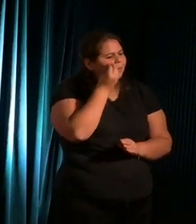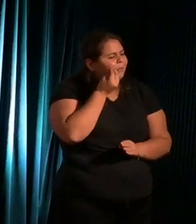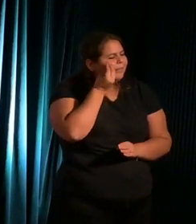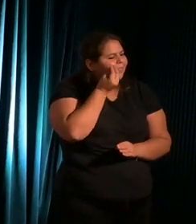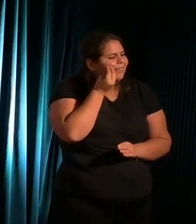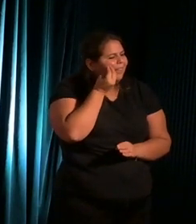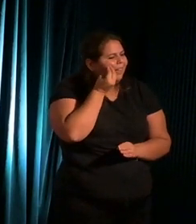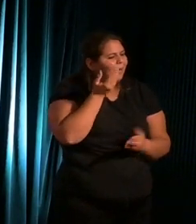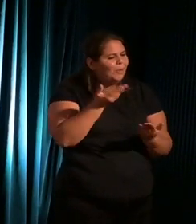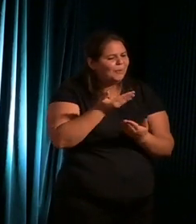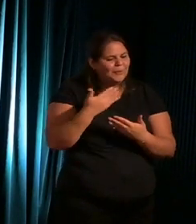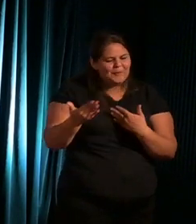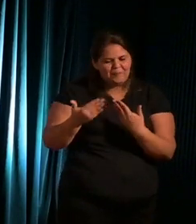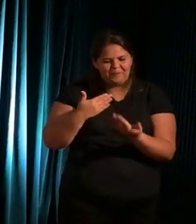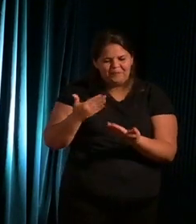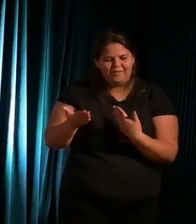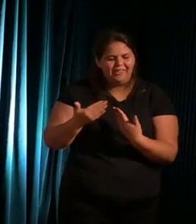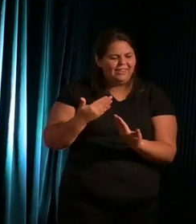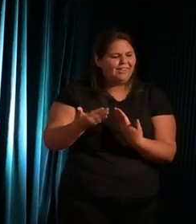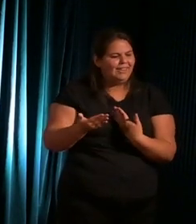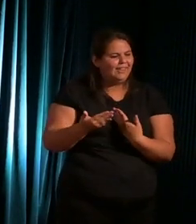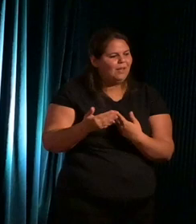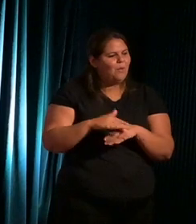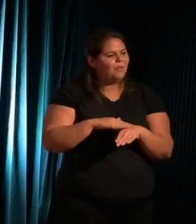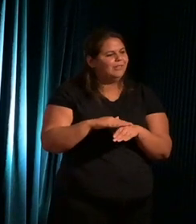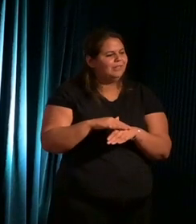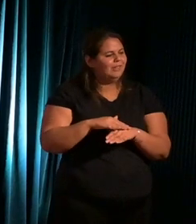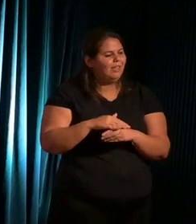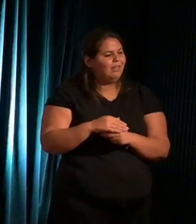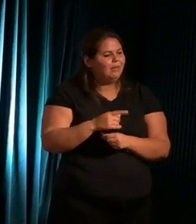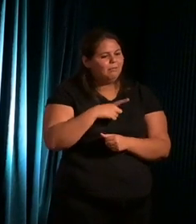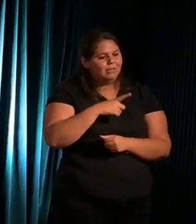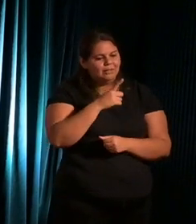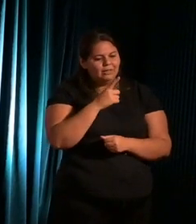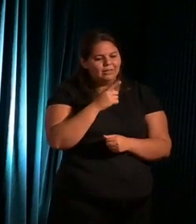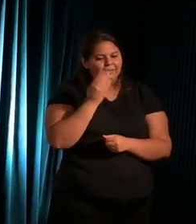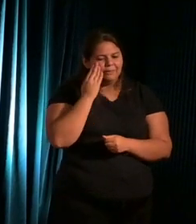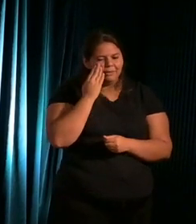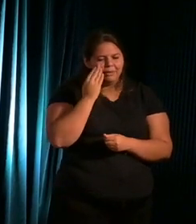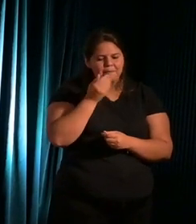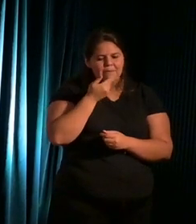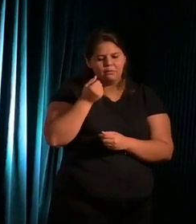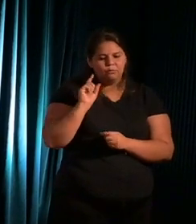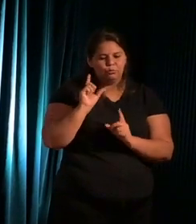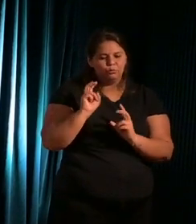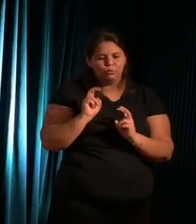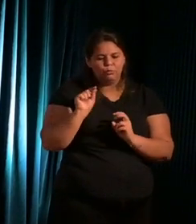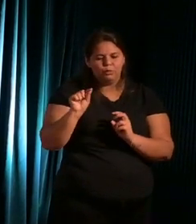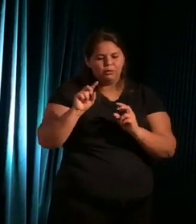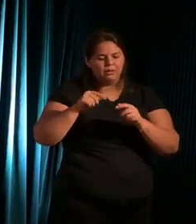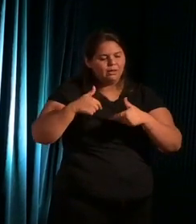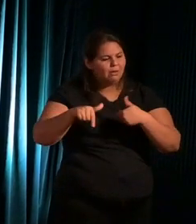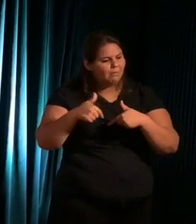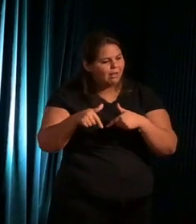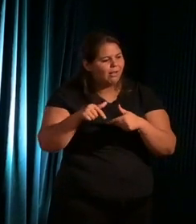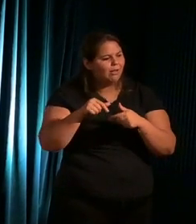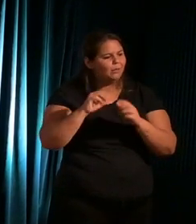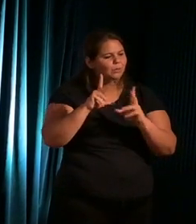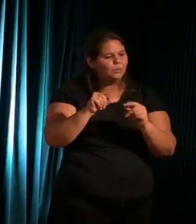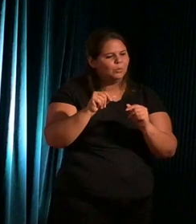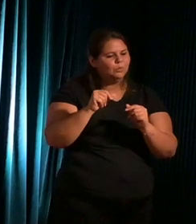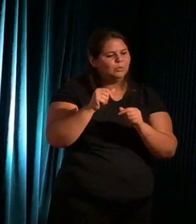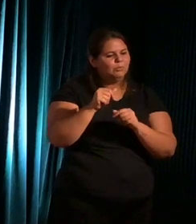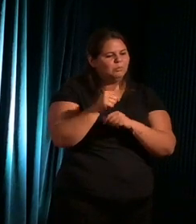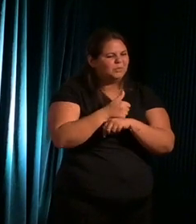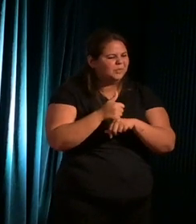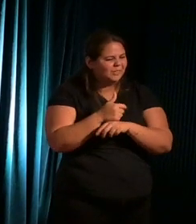com você, mas muito também esse legado, né, o legado dos seus trabalhos ao longo de todas essas décadas, né, da sua